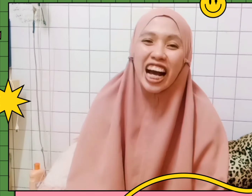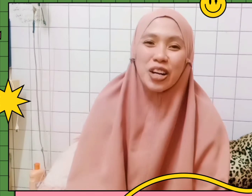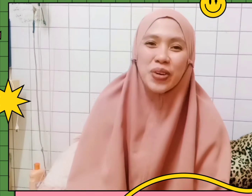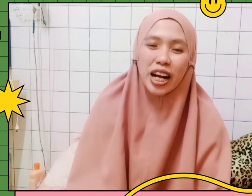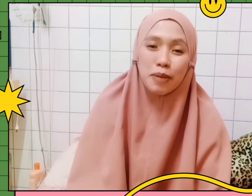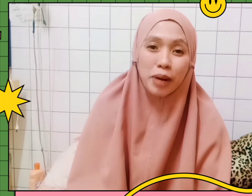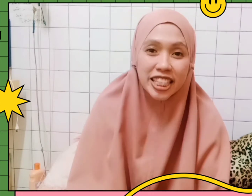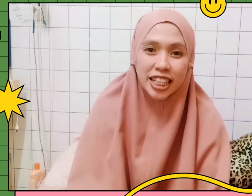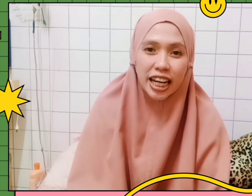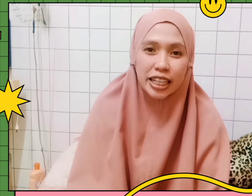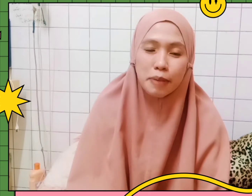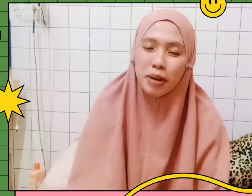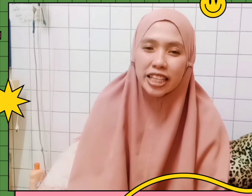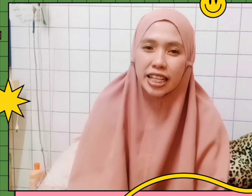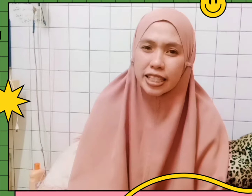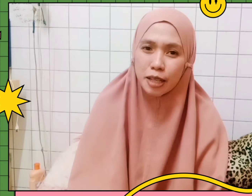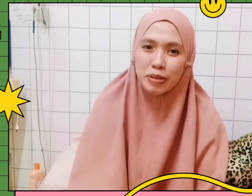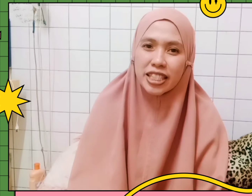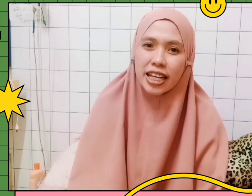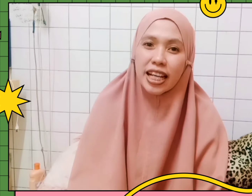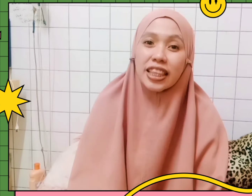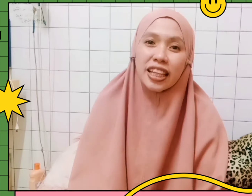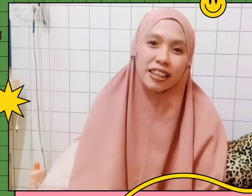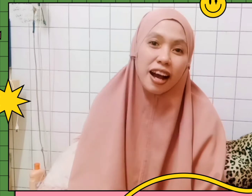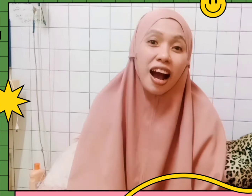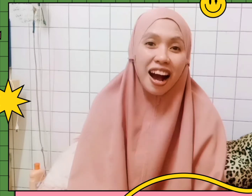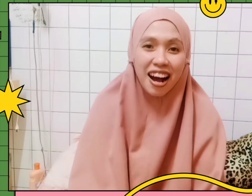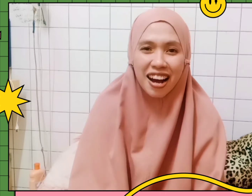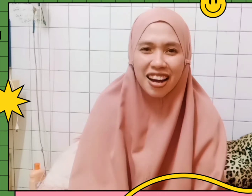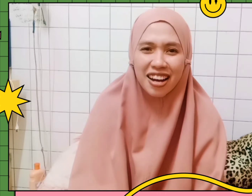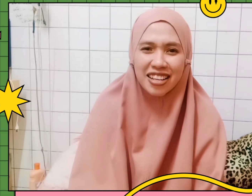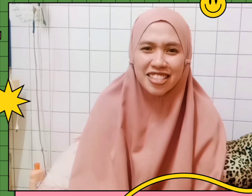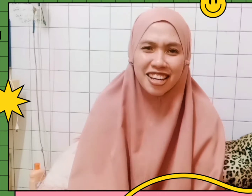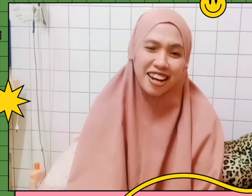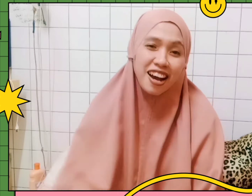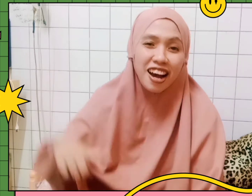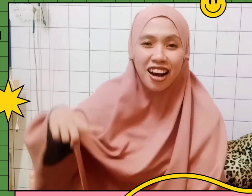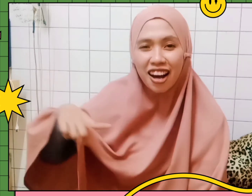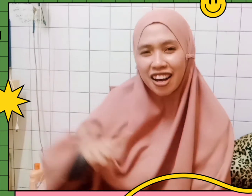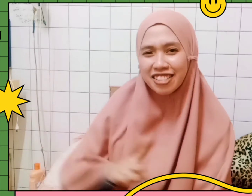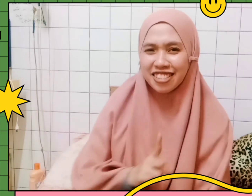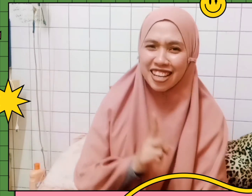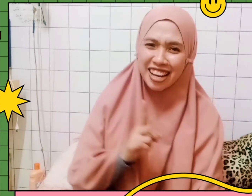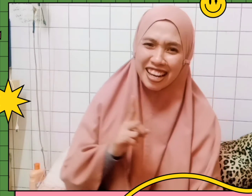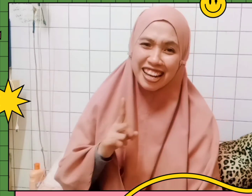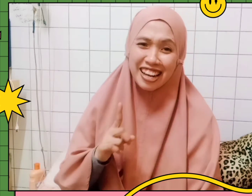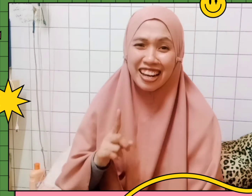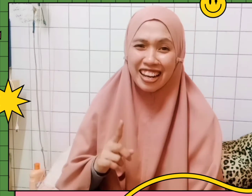kali ini aku akan mengajak kalian belajar sistem isyarat tentang hanya